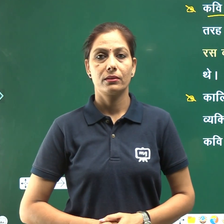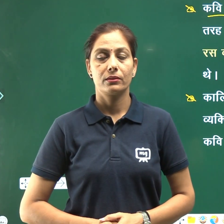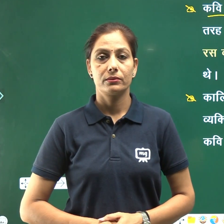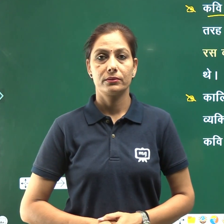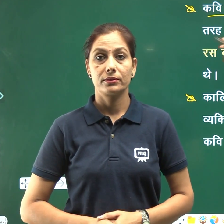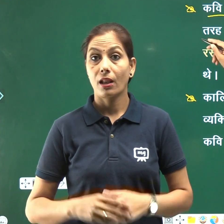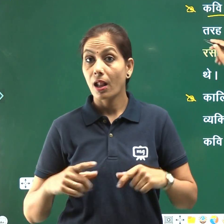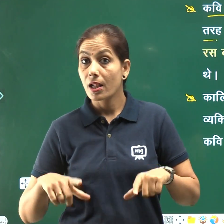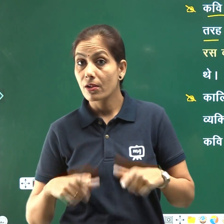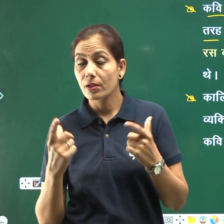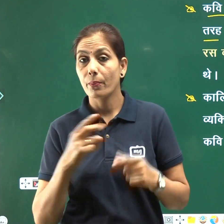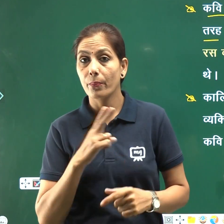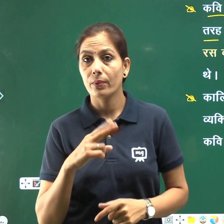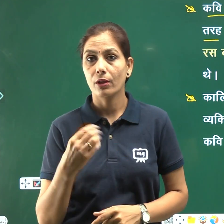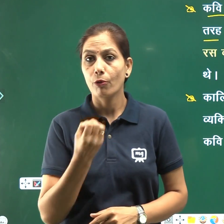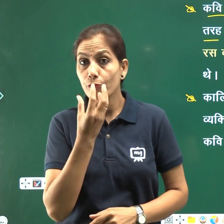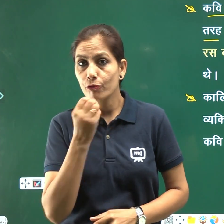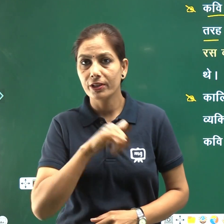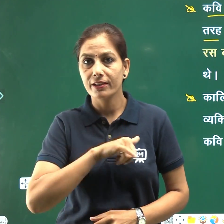शिरीष के फूल की तरह